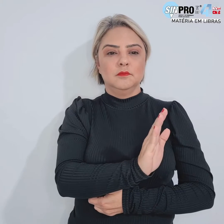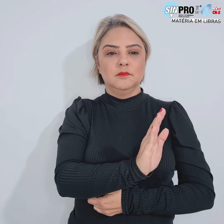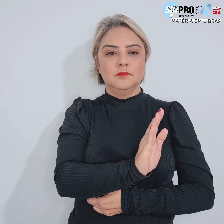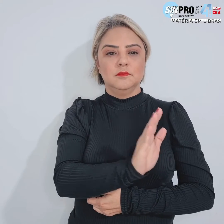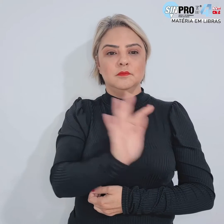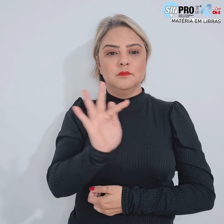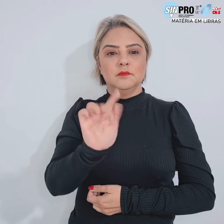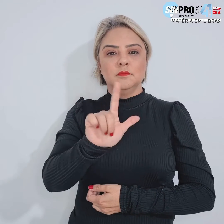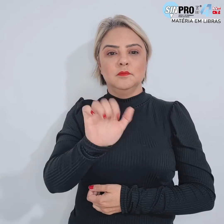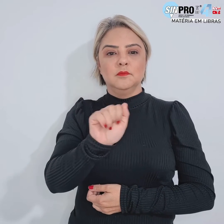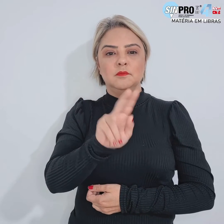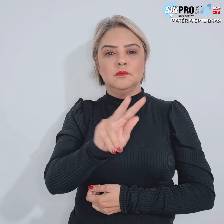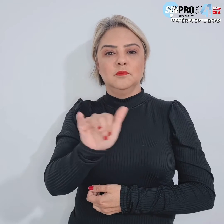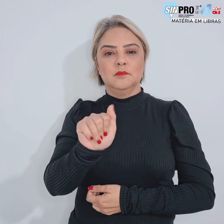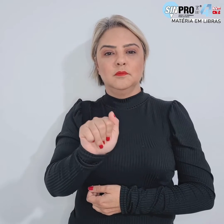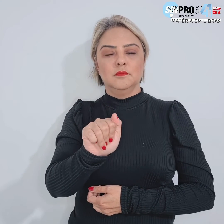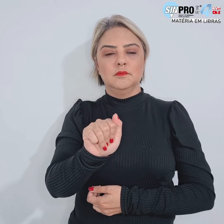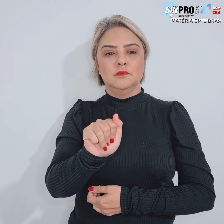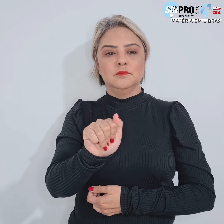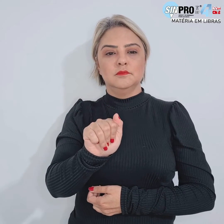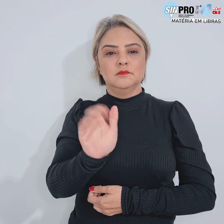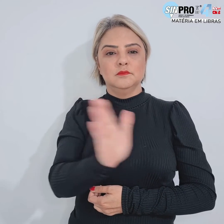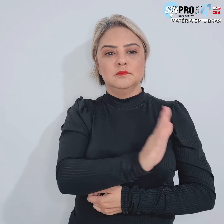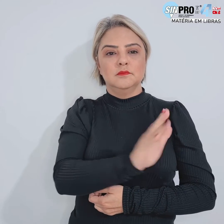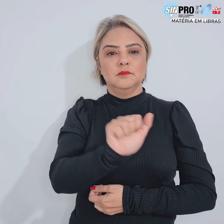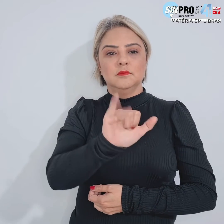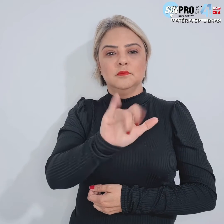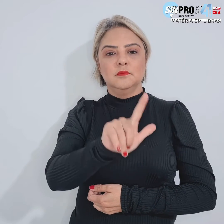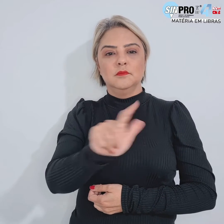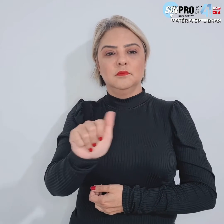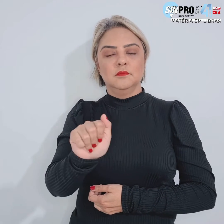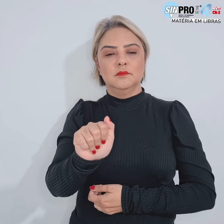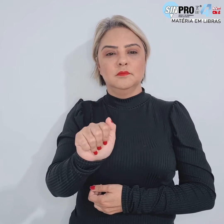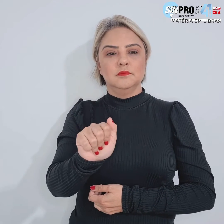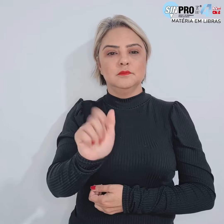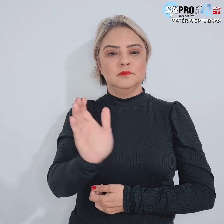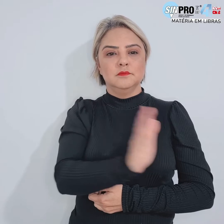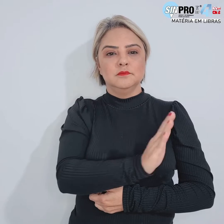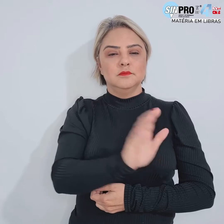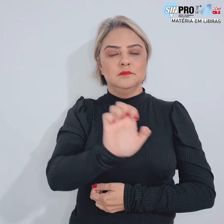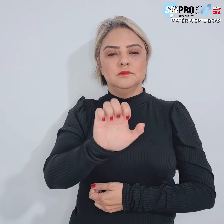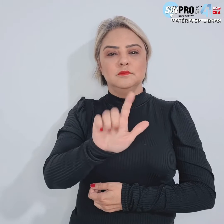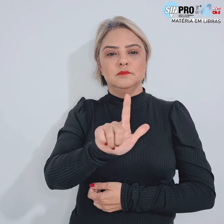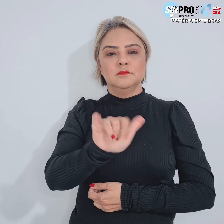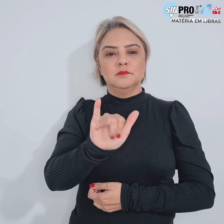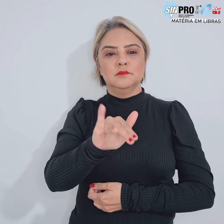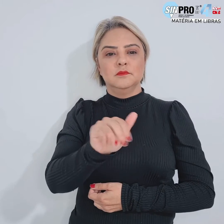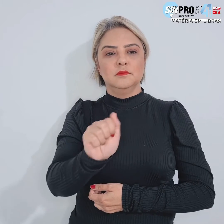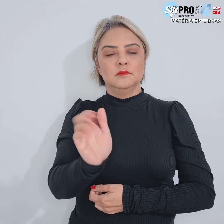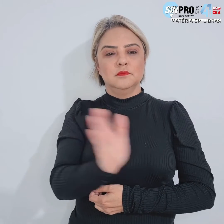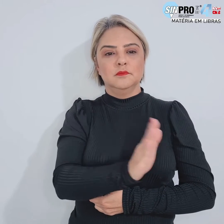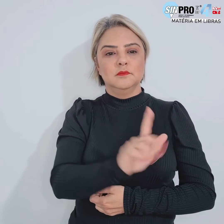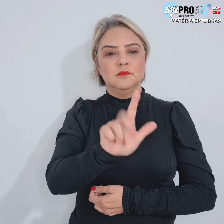Flávia Luiz, Ayla Ticiane, Hélia Mara, Luciana